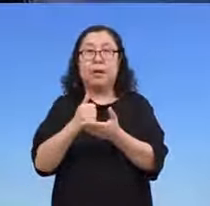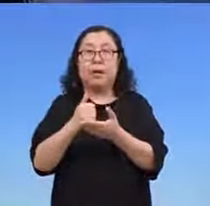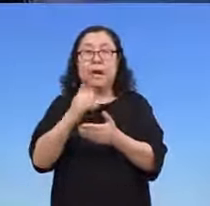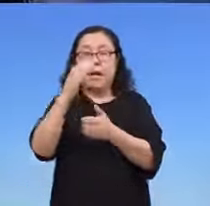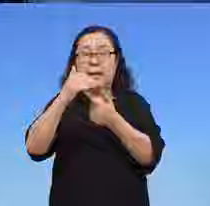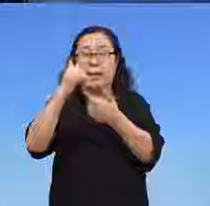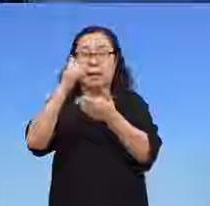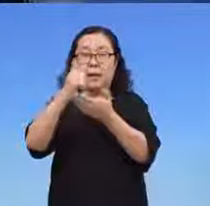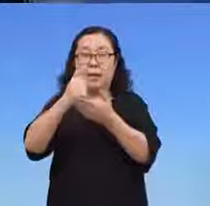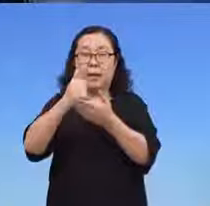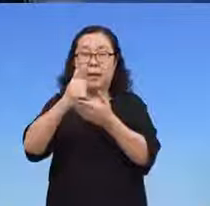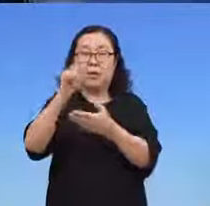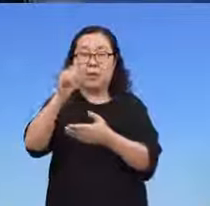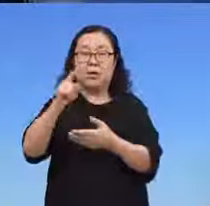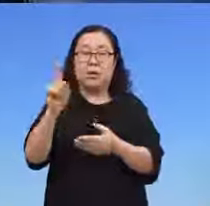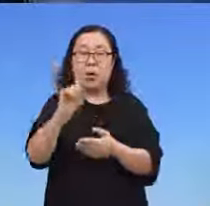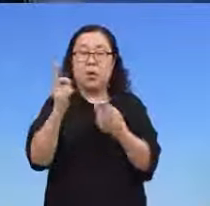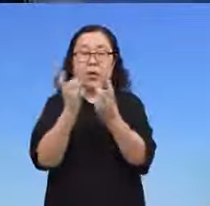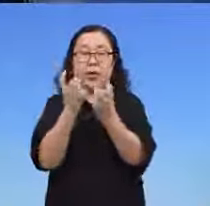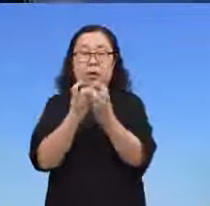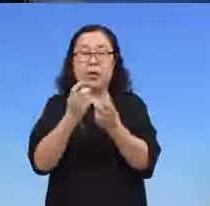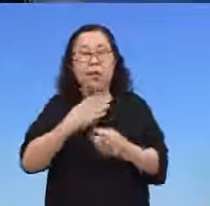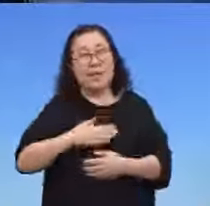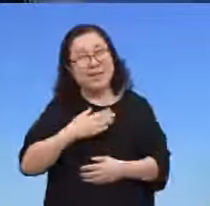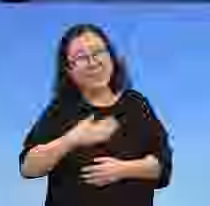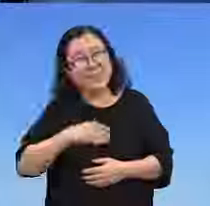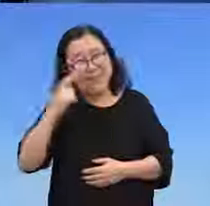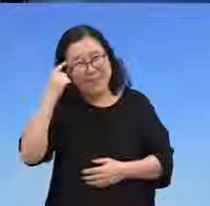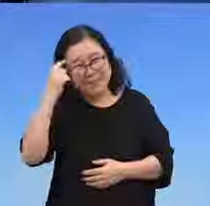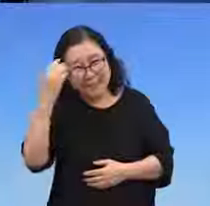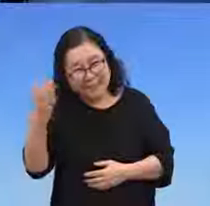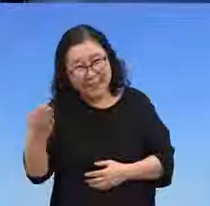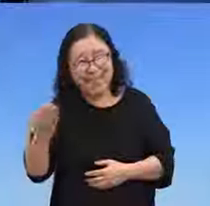하나님은 하나님인 것을 어떻게 아셨나요?